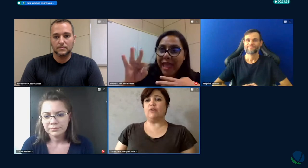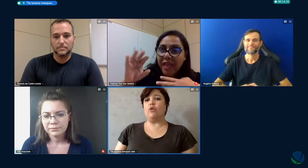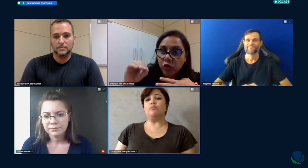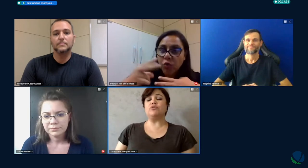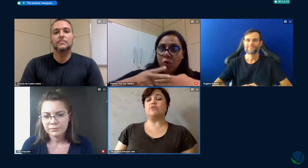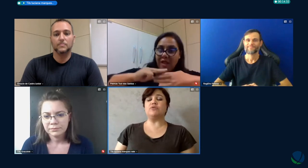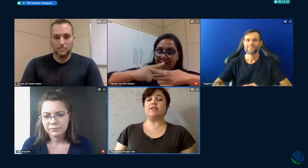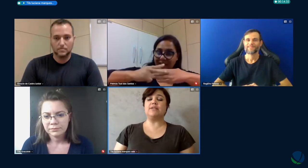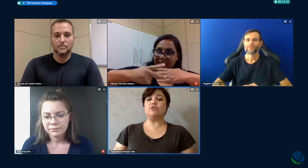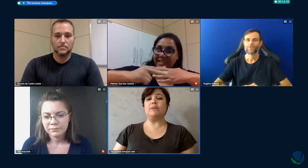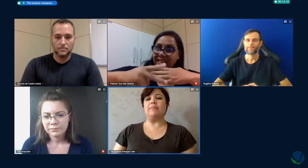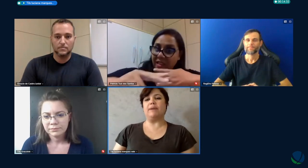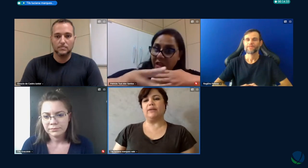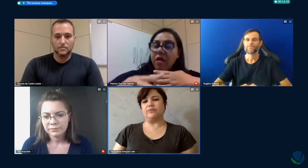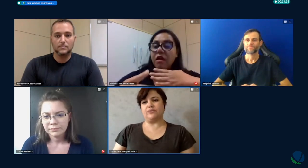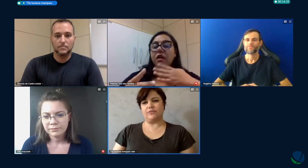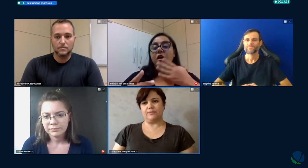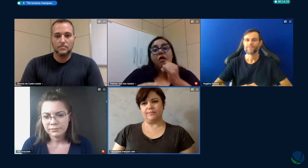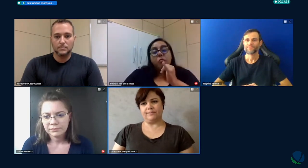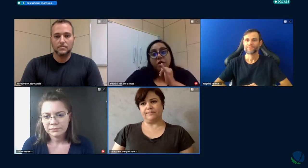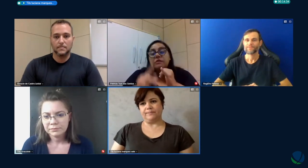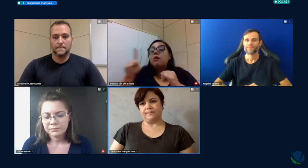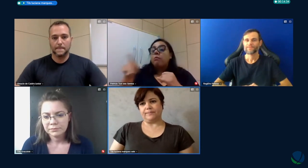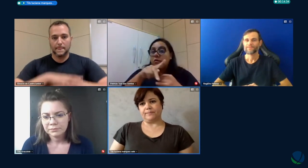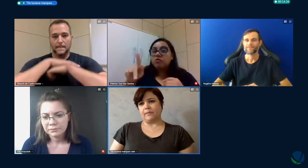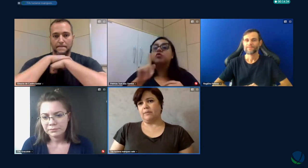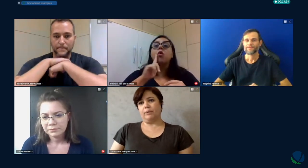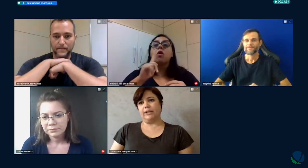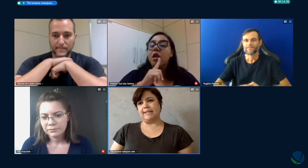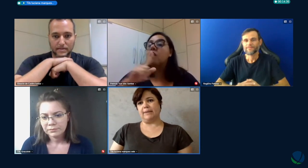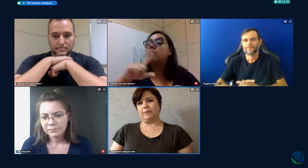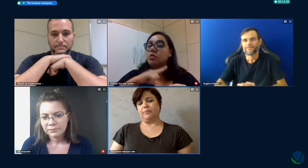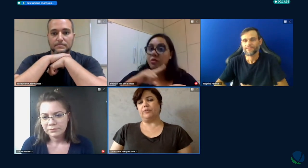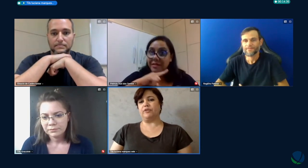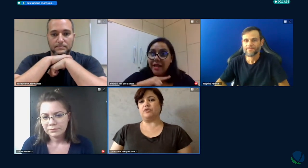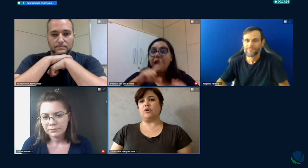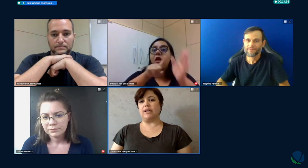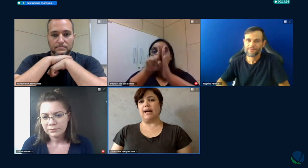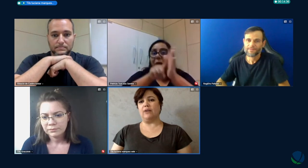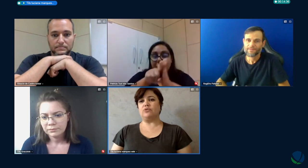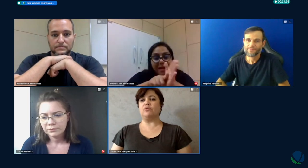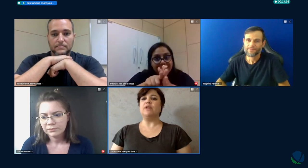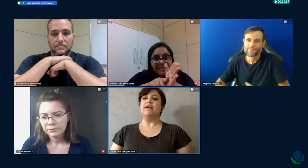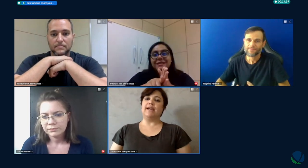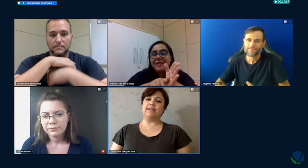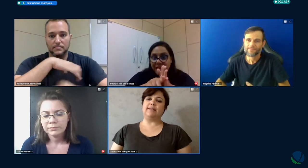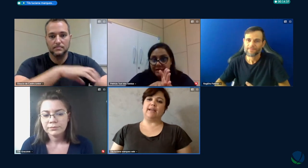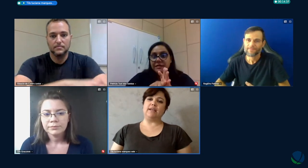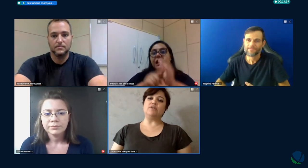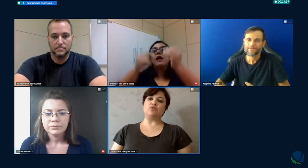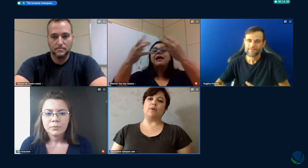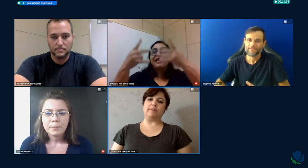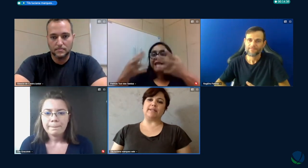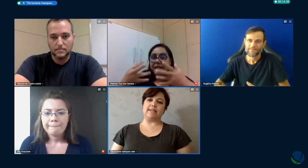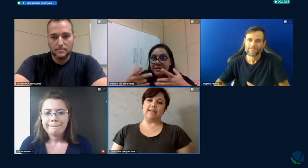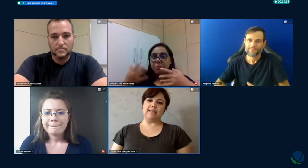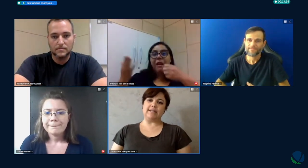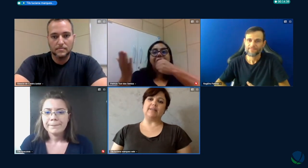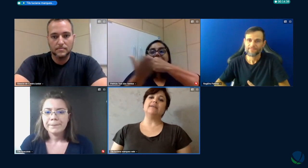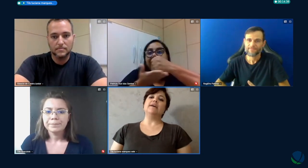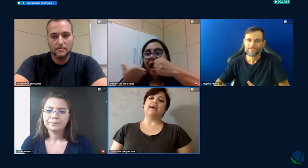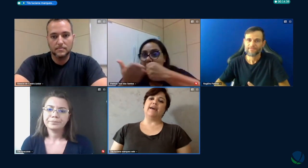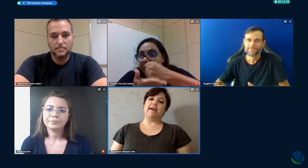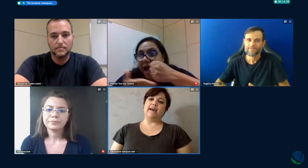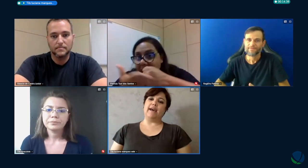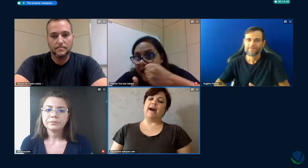e assim como seus desdobramentos. Por exemplo, o professor Glaucio, ele tem em sua